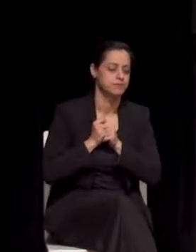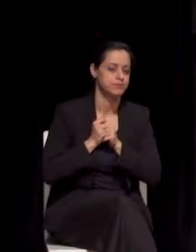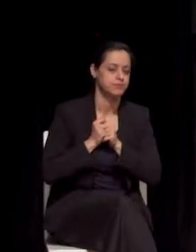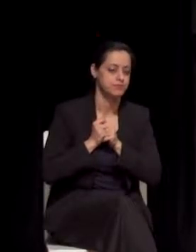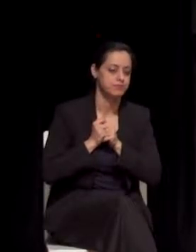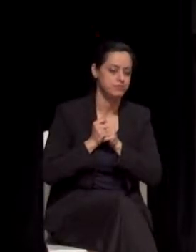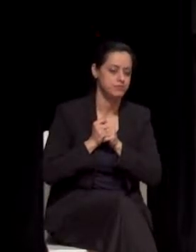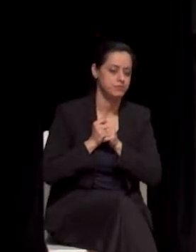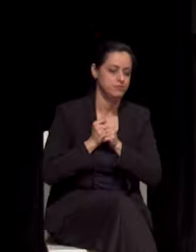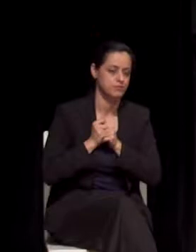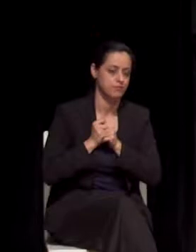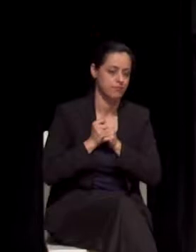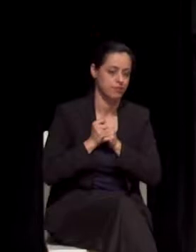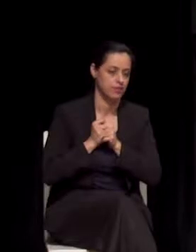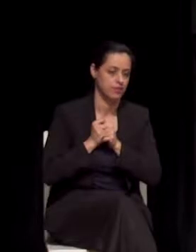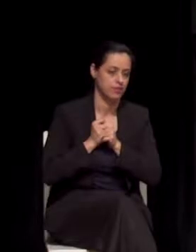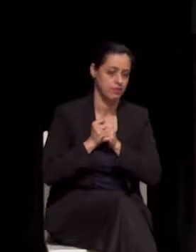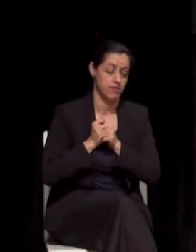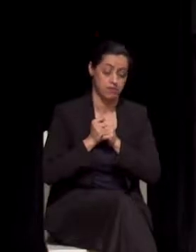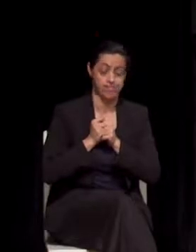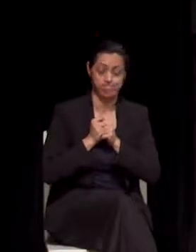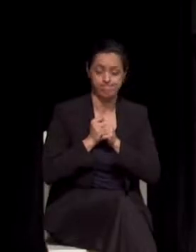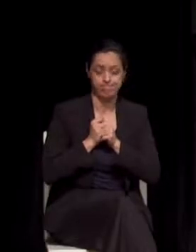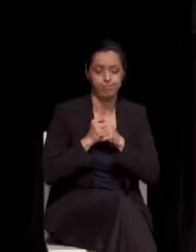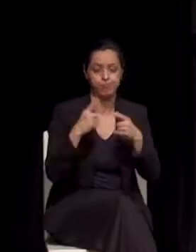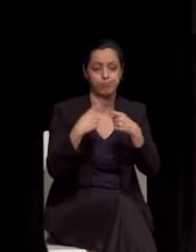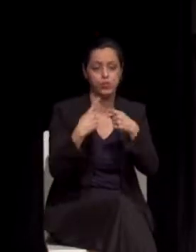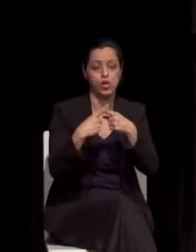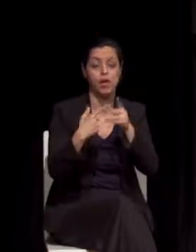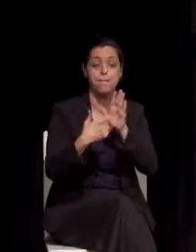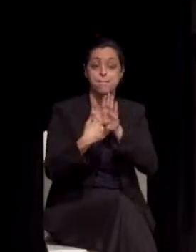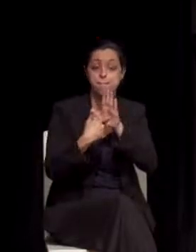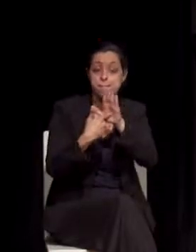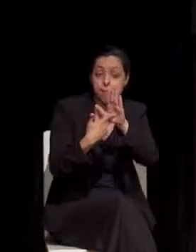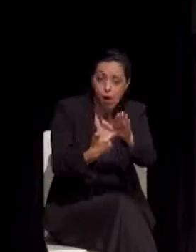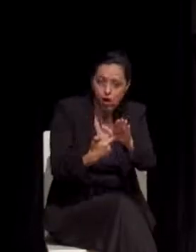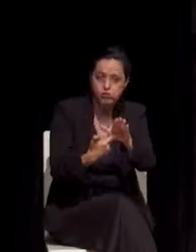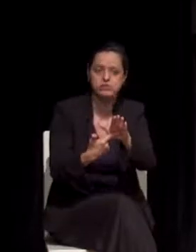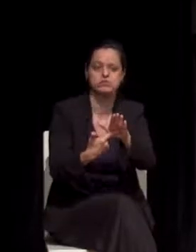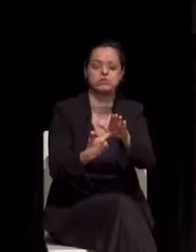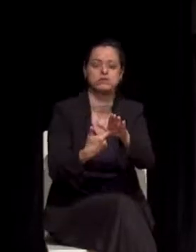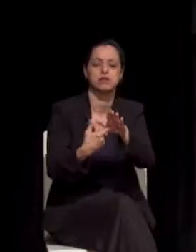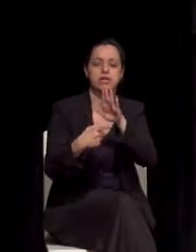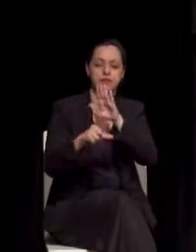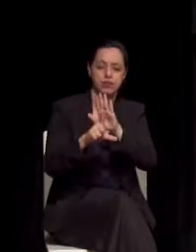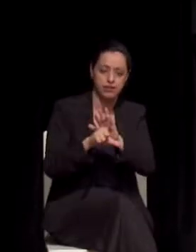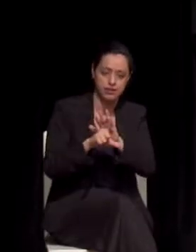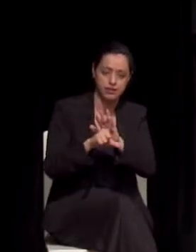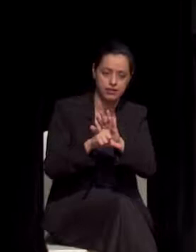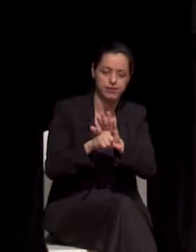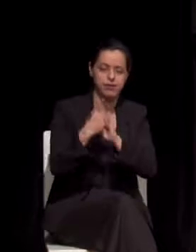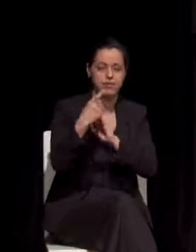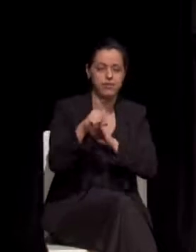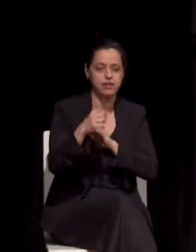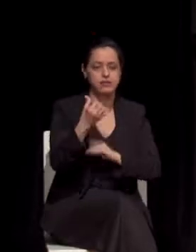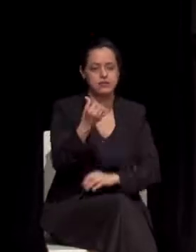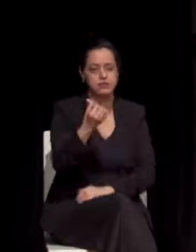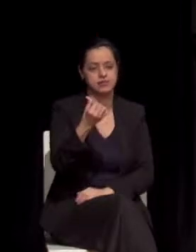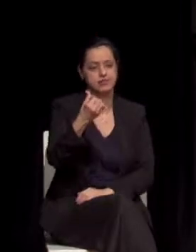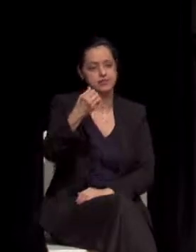é revelador, né? Porque a Lei 10.639 foi sancionada